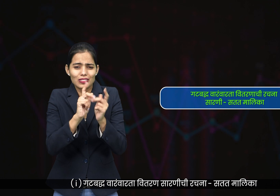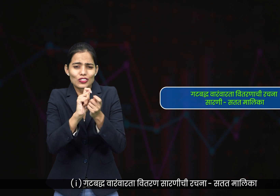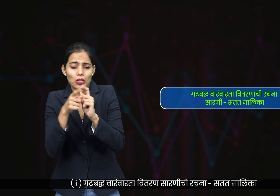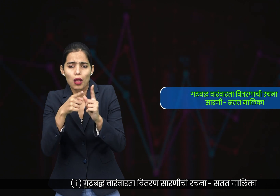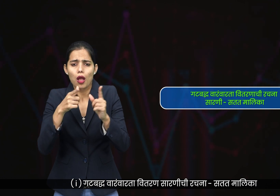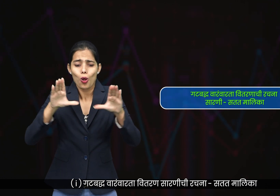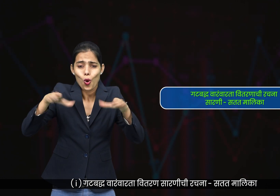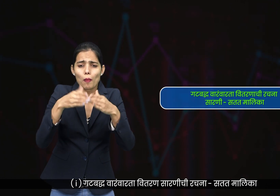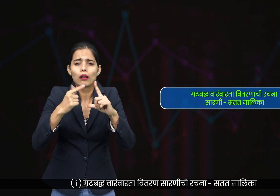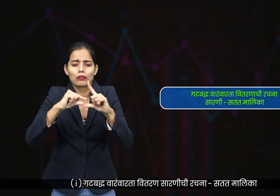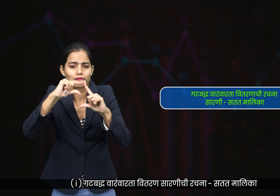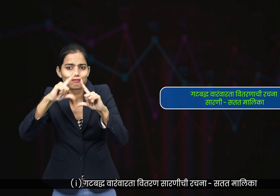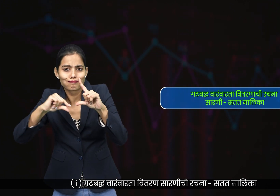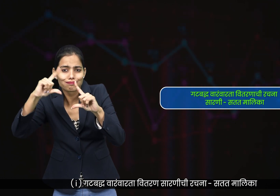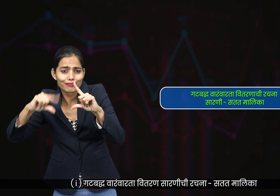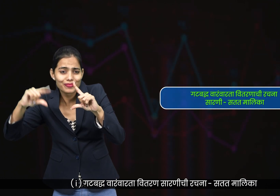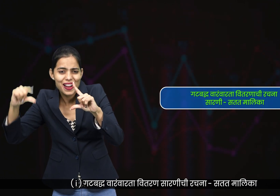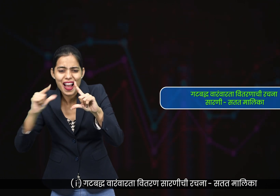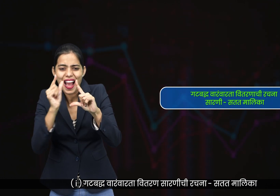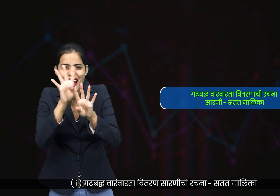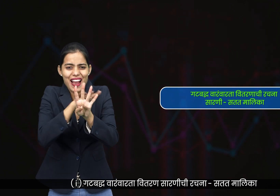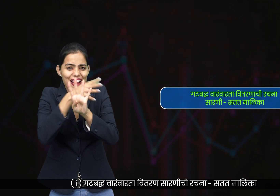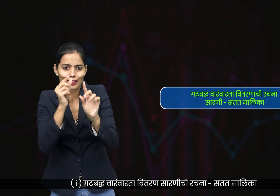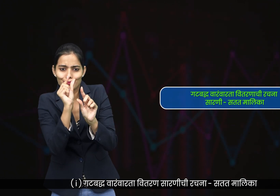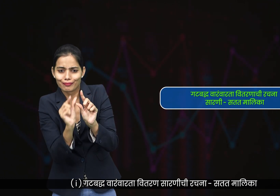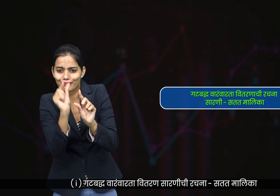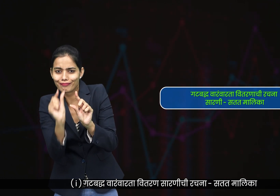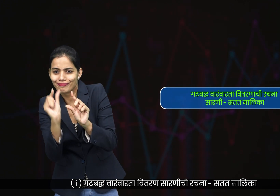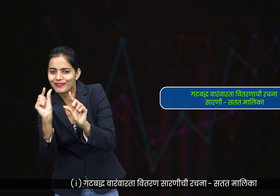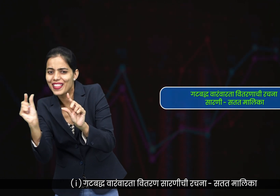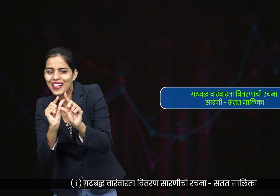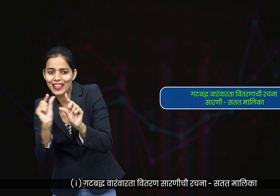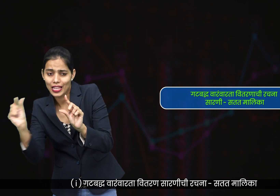गटबद्ध वारंवारता वितरण सारणीची रचना. सतत मालिका.